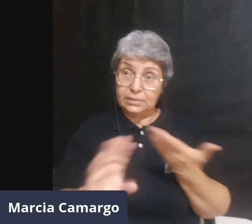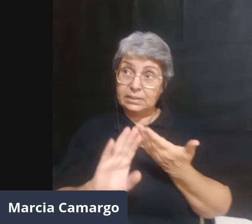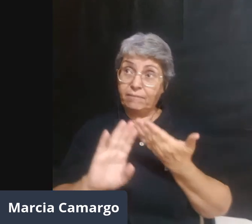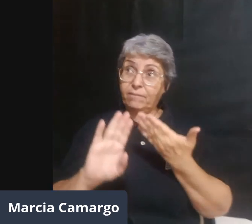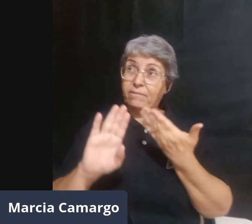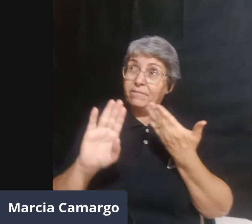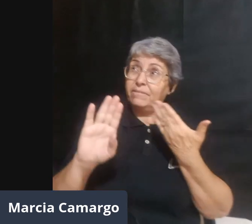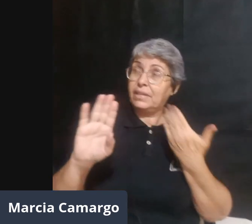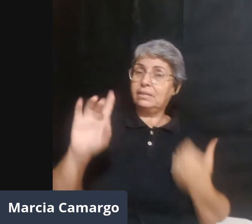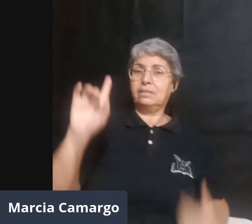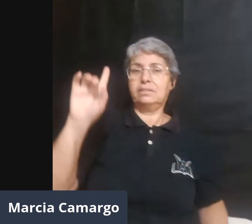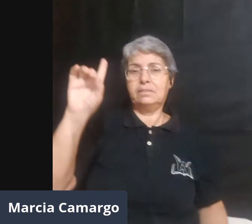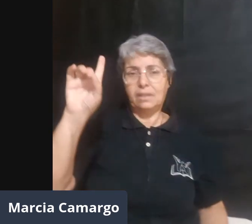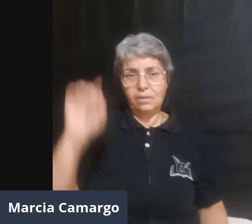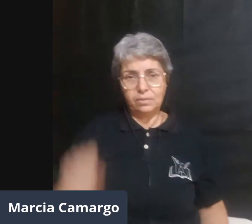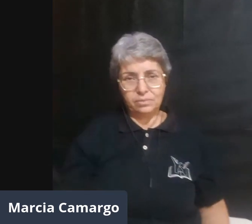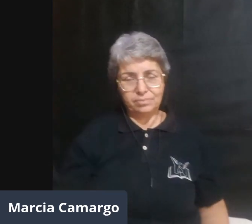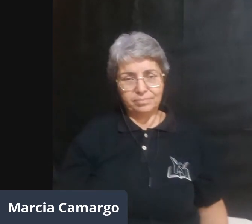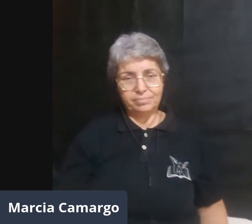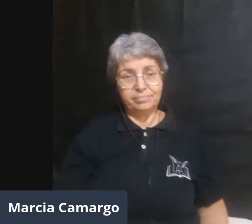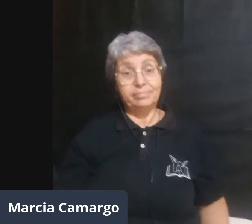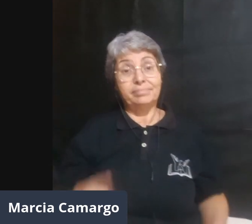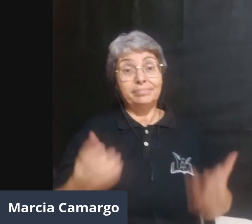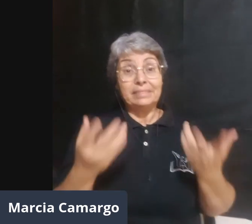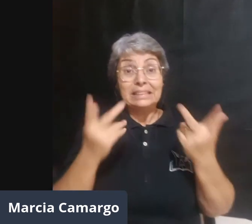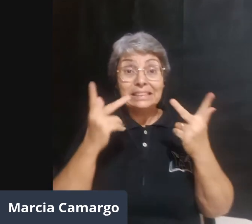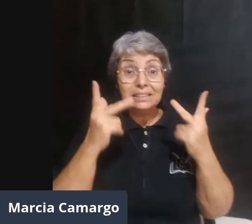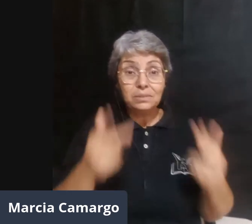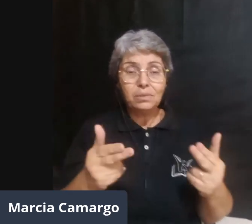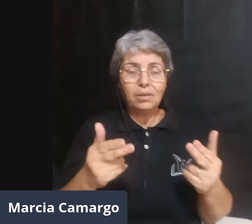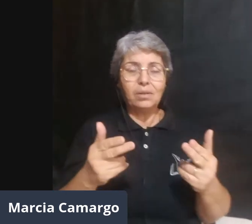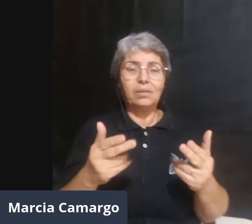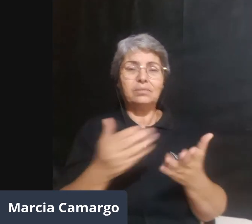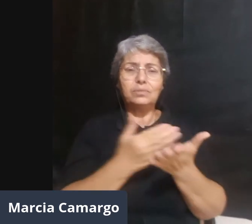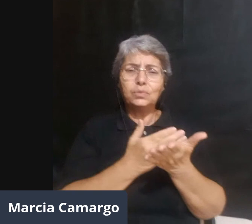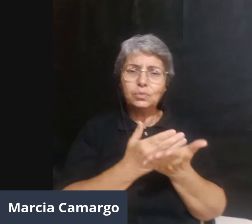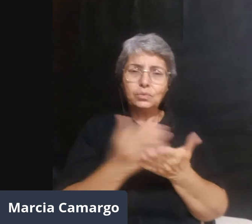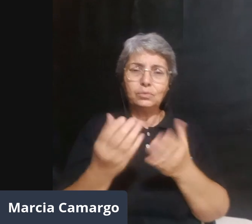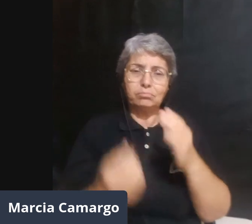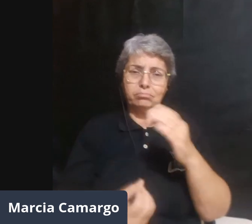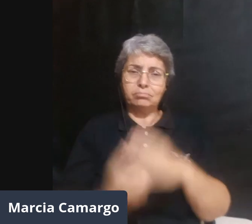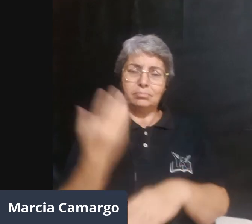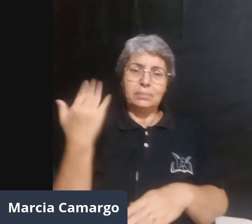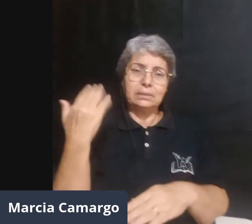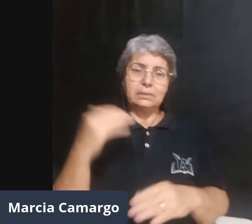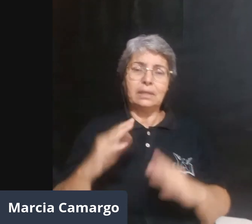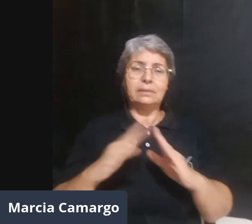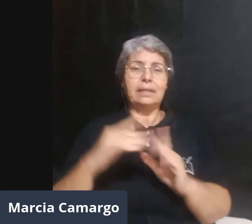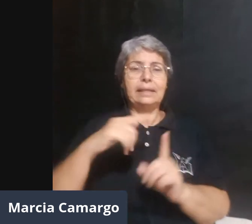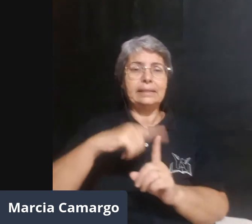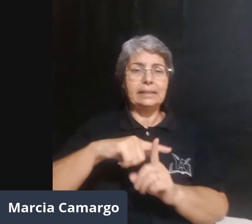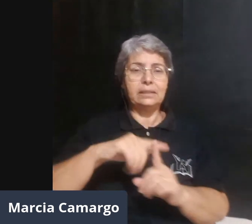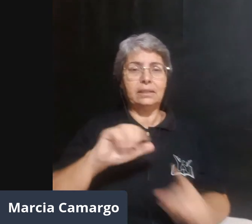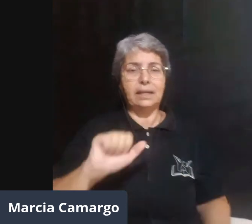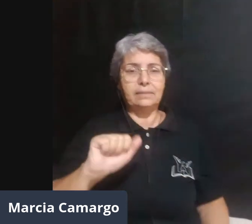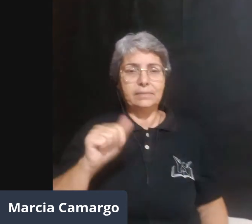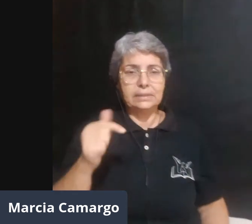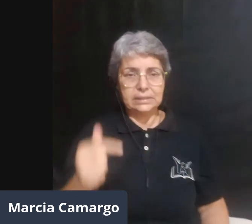progresso fenomenal, consequência da ação e intervenção do Espírito de Deus, foi como uma semente